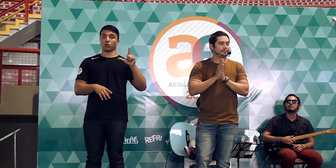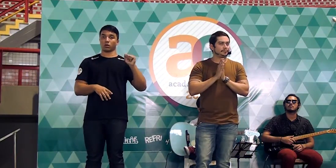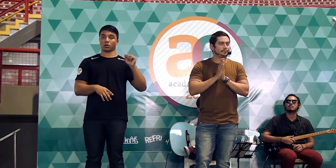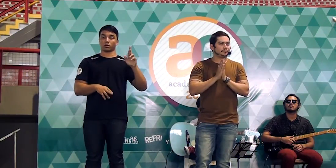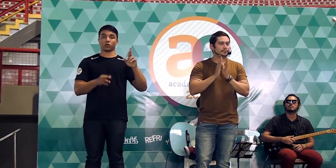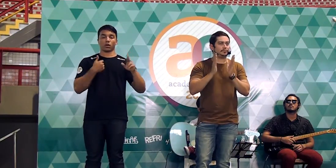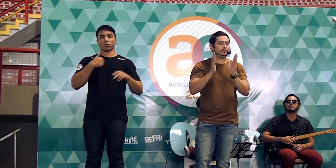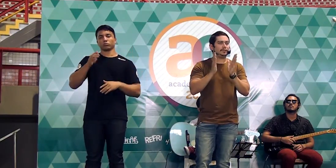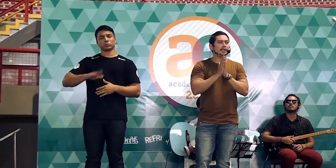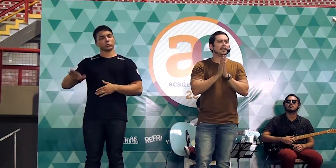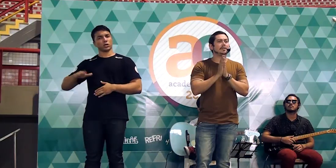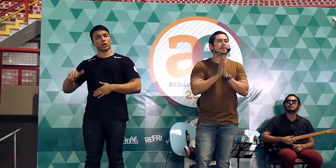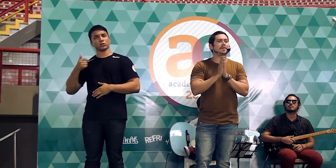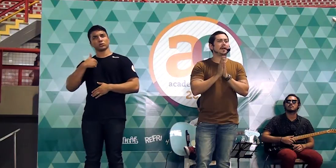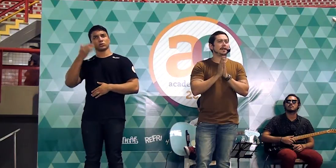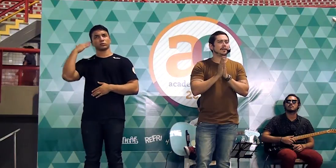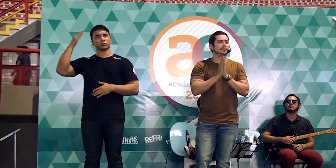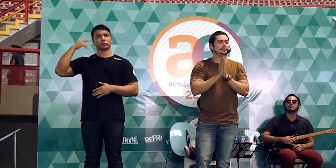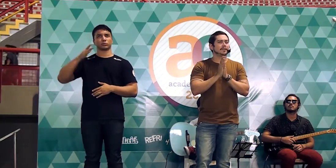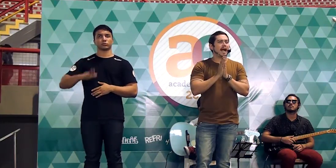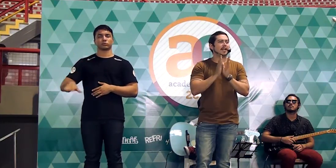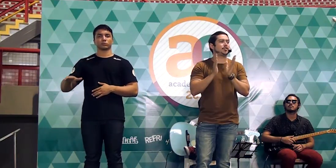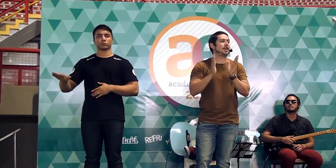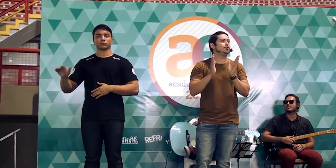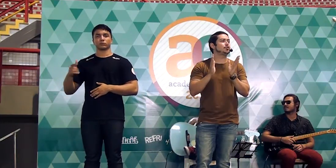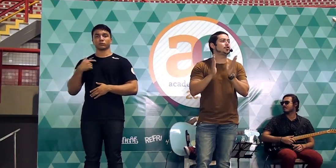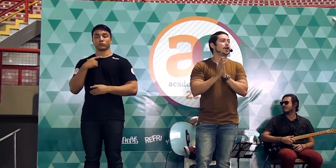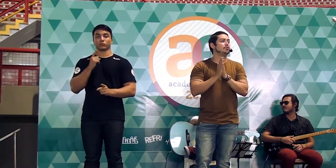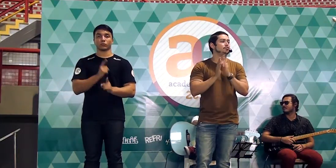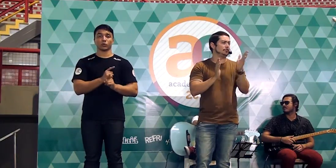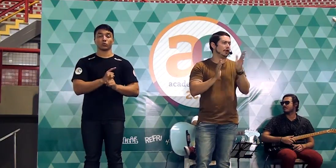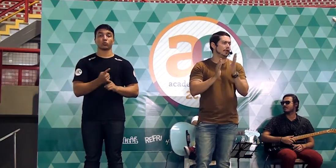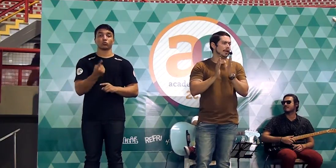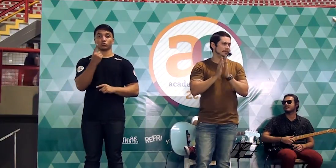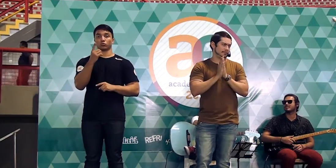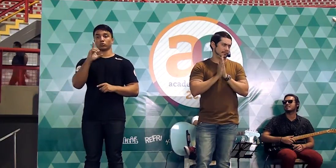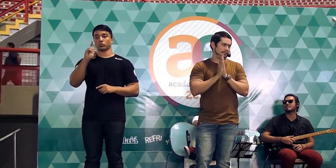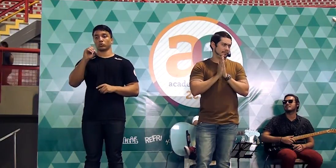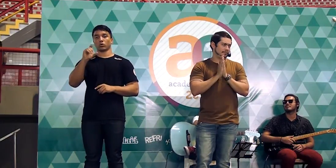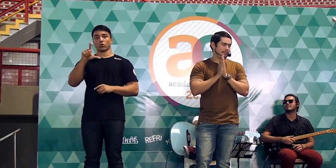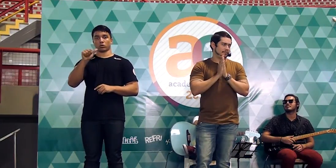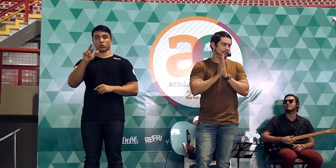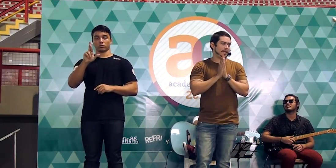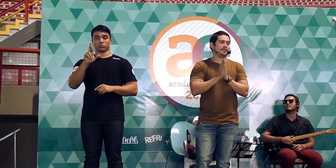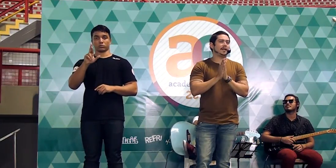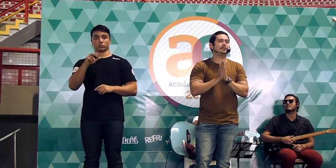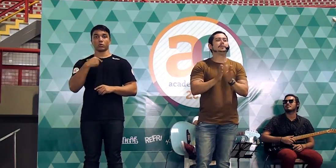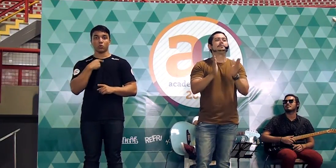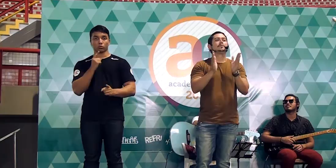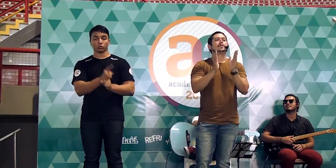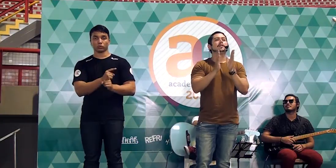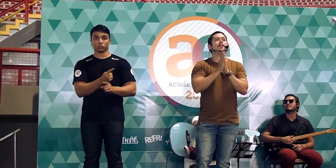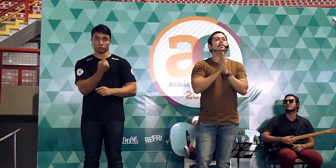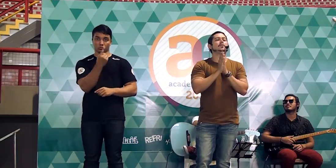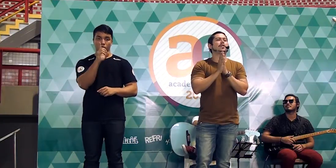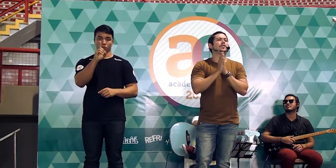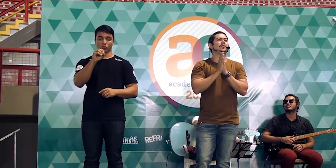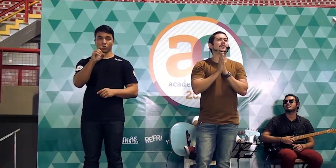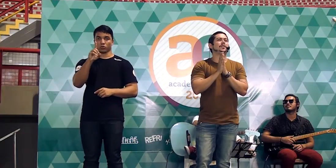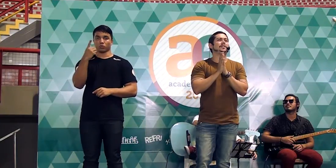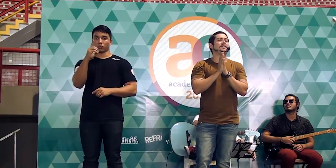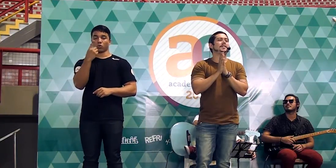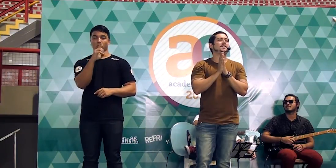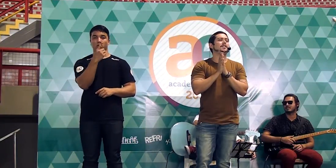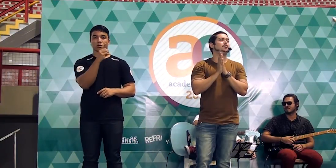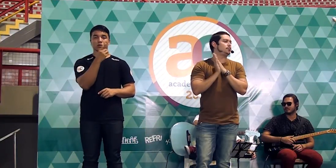pivot, andando de bicicleta, achei no chão $1, tá certo? E eu acho que